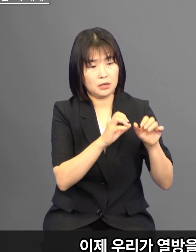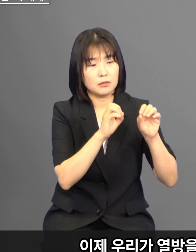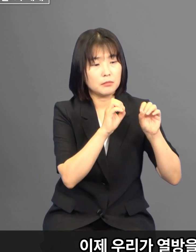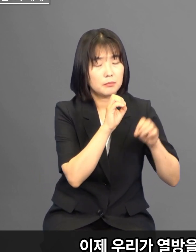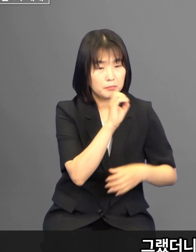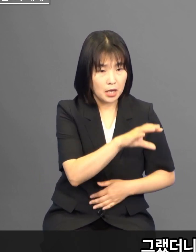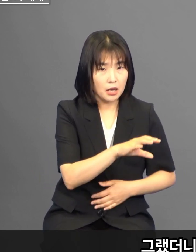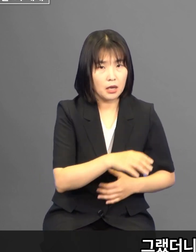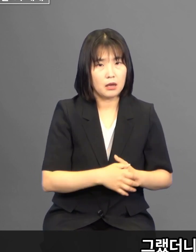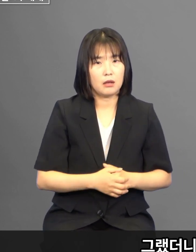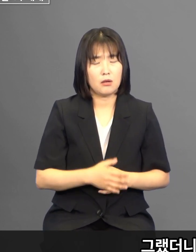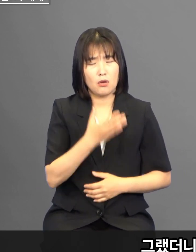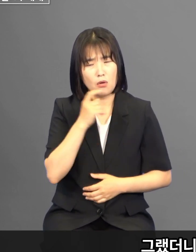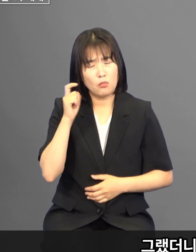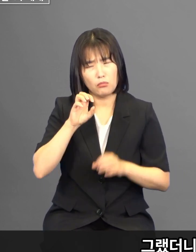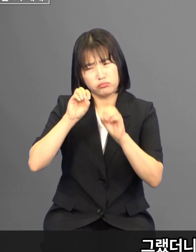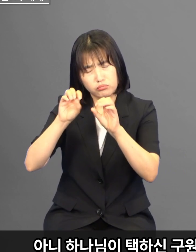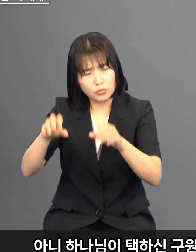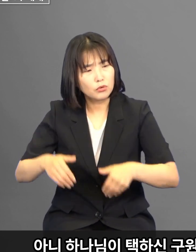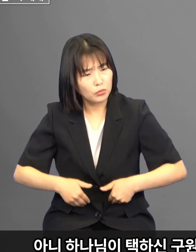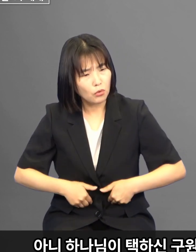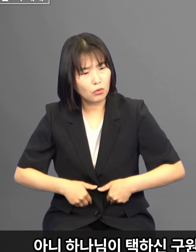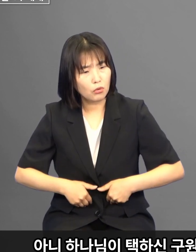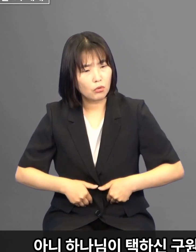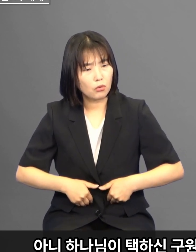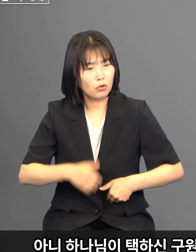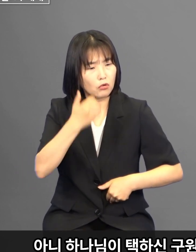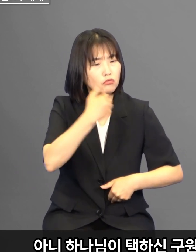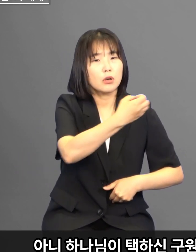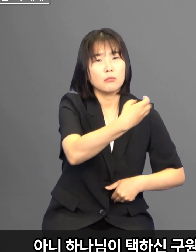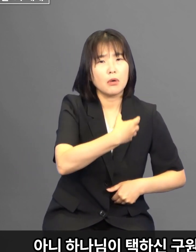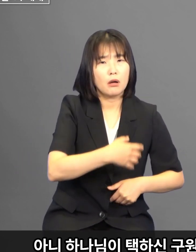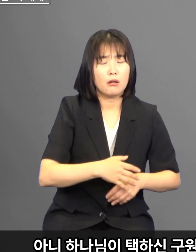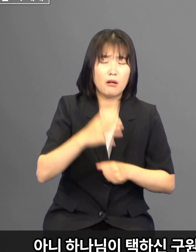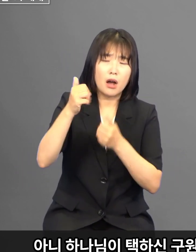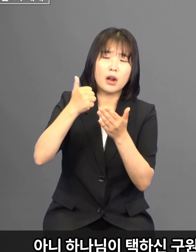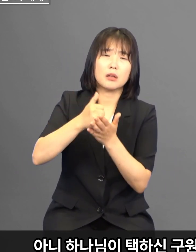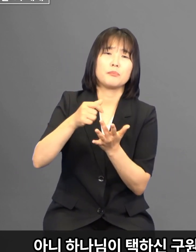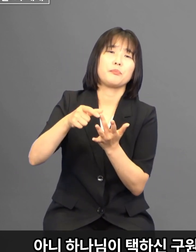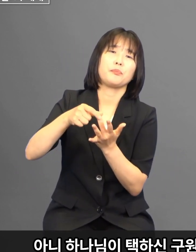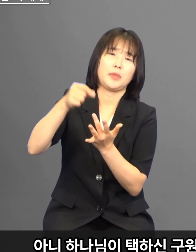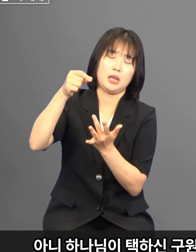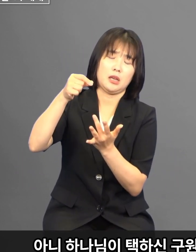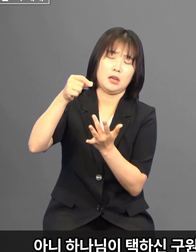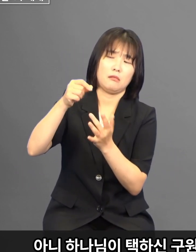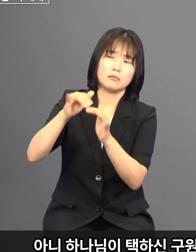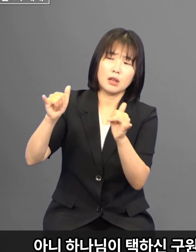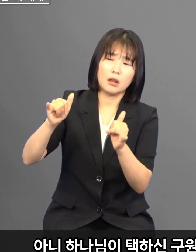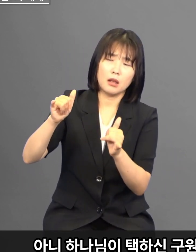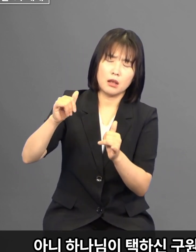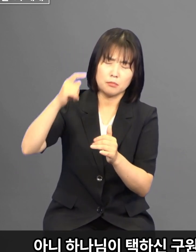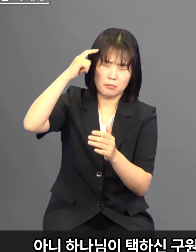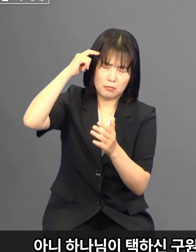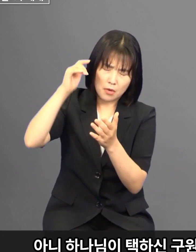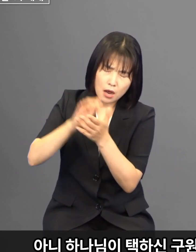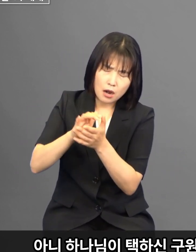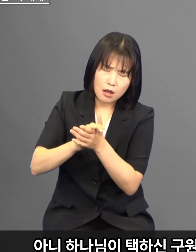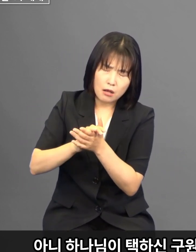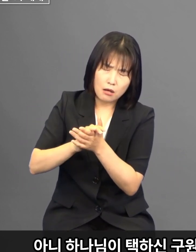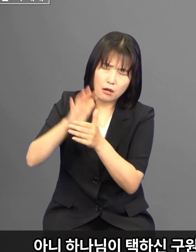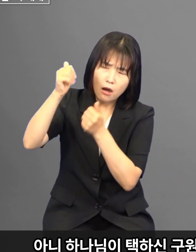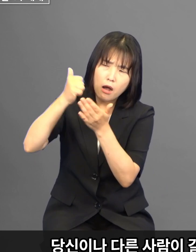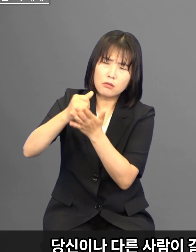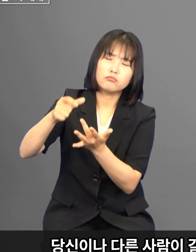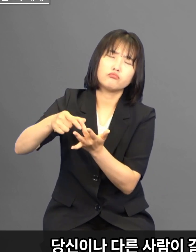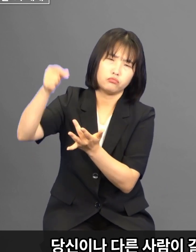전해야 됩니다. 그랬더니 누가 그러는 거예요. 아니, 하나님이 택하신 구원받을 사람은 알아서 구원하실